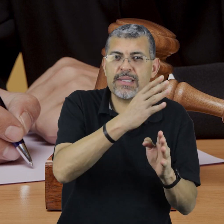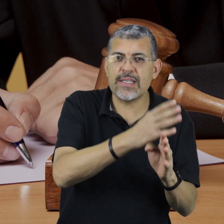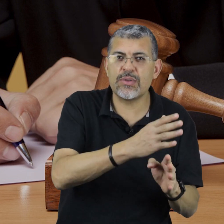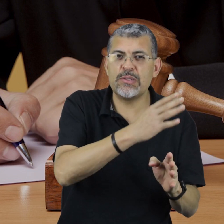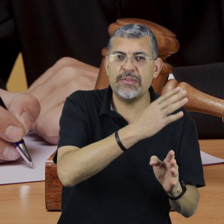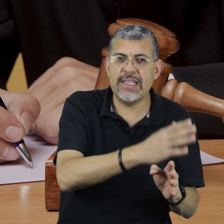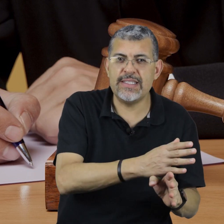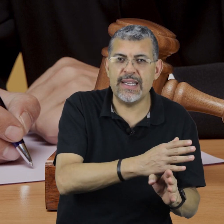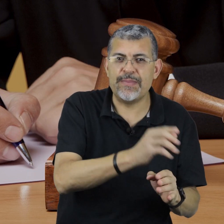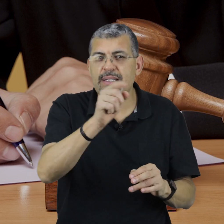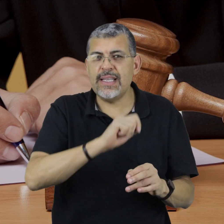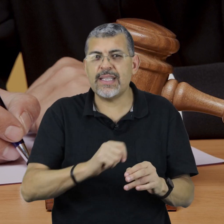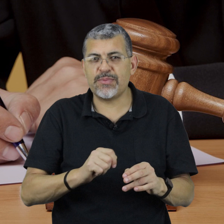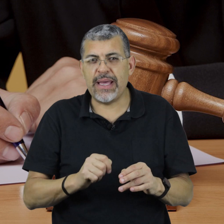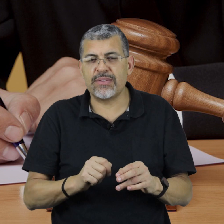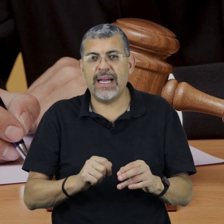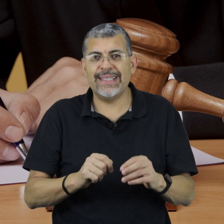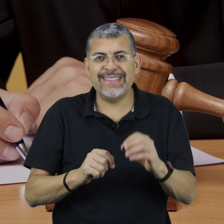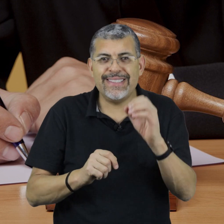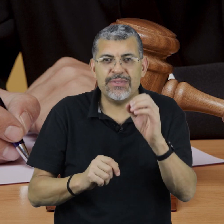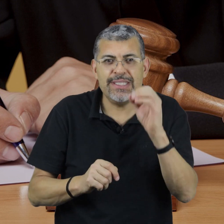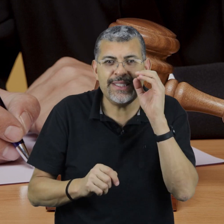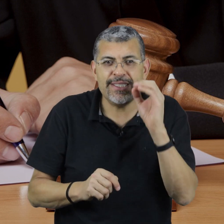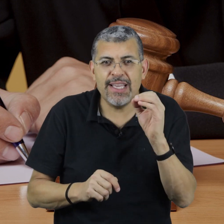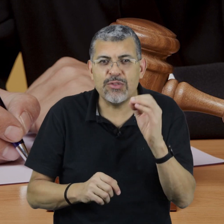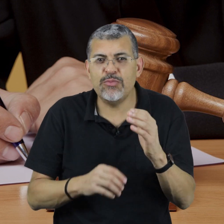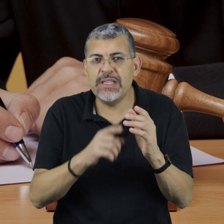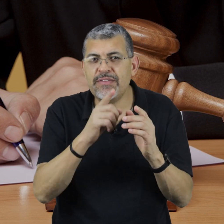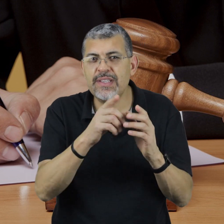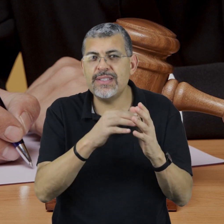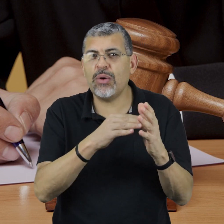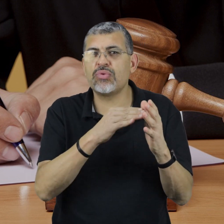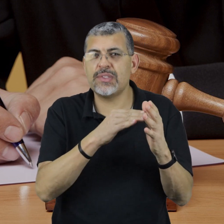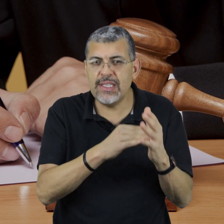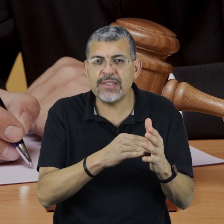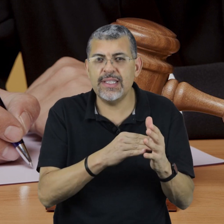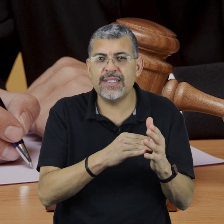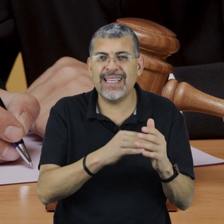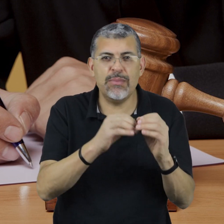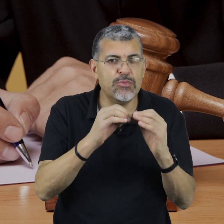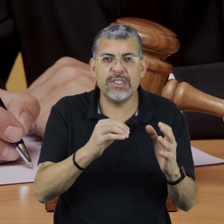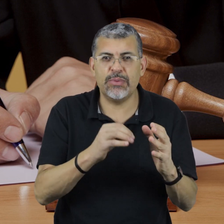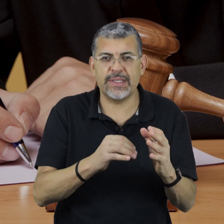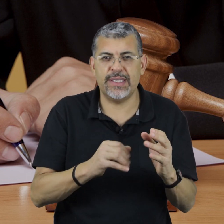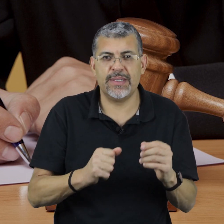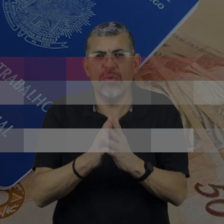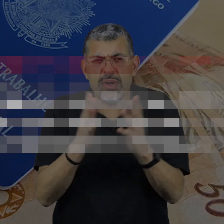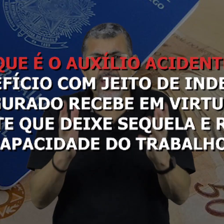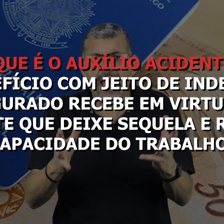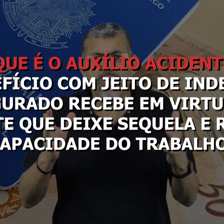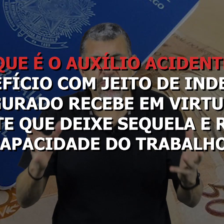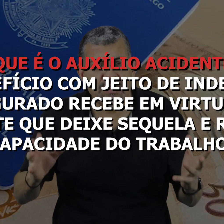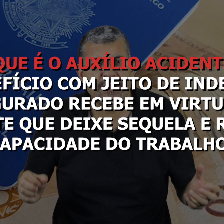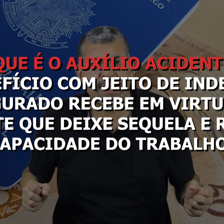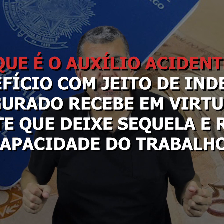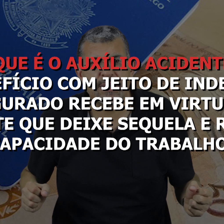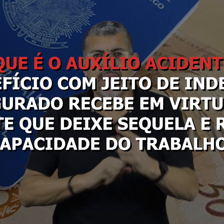quanto às questões previdenciárias nesse aspecto atingiu em cheio o benefício de auxílio-acidente que é muito provável o que é o auxílio-acidente